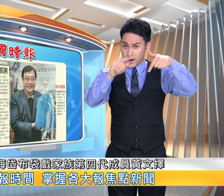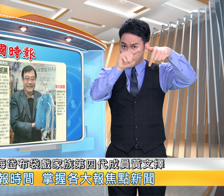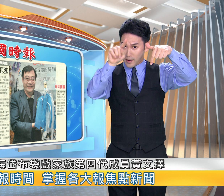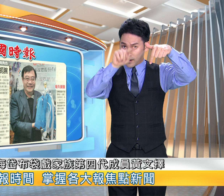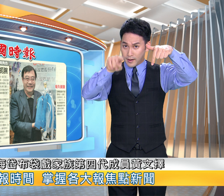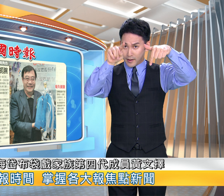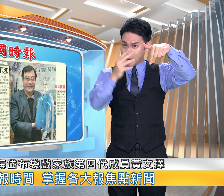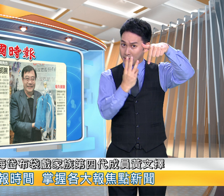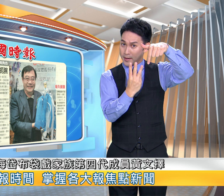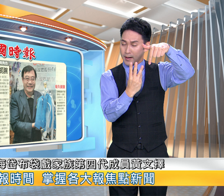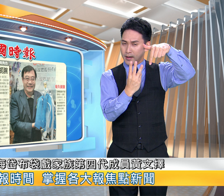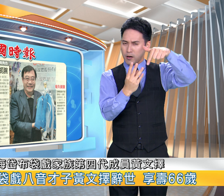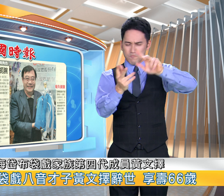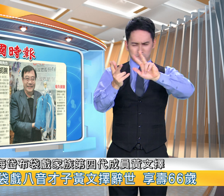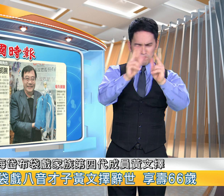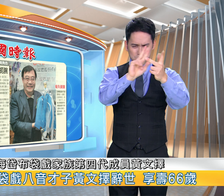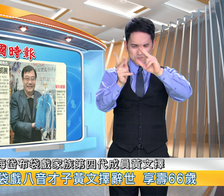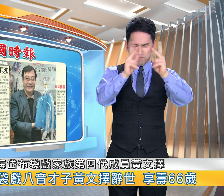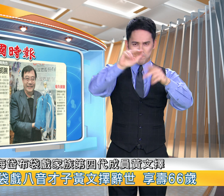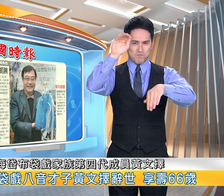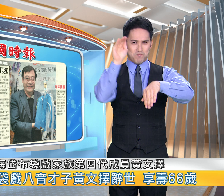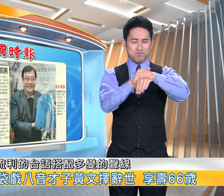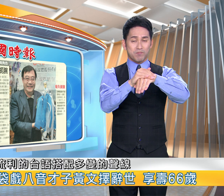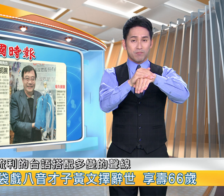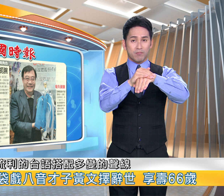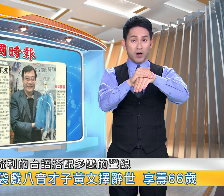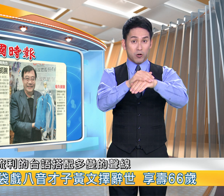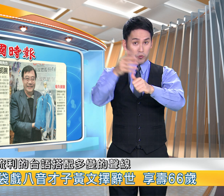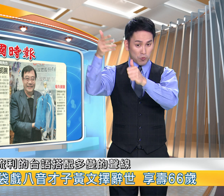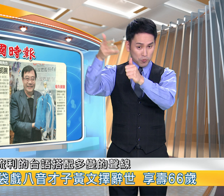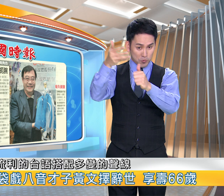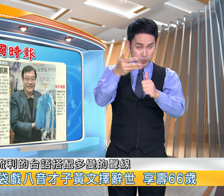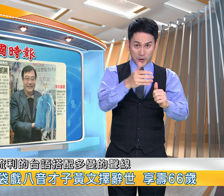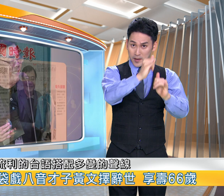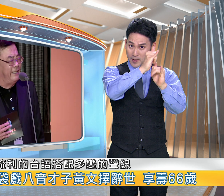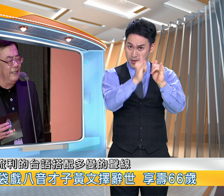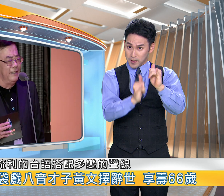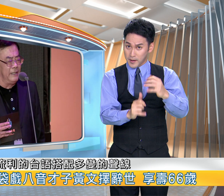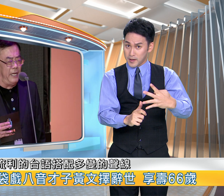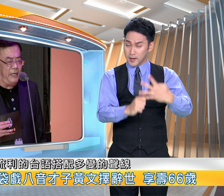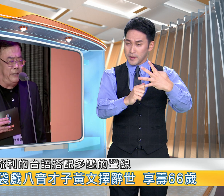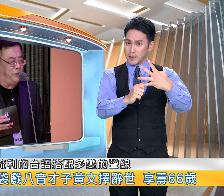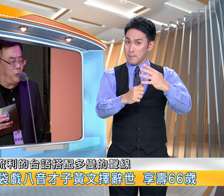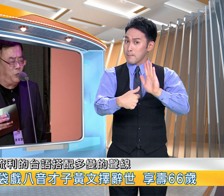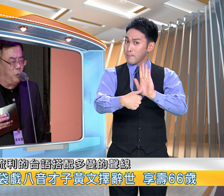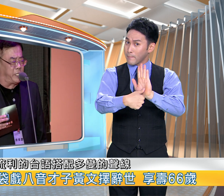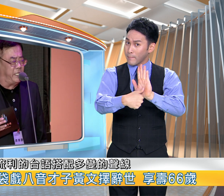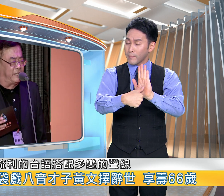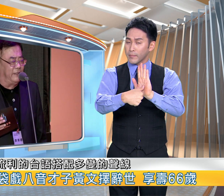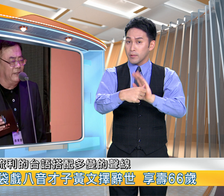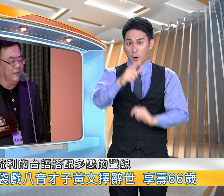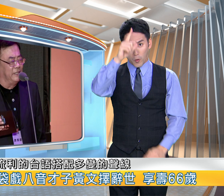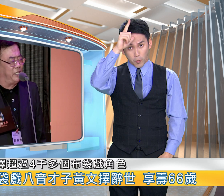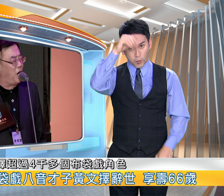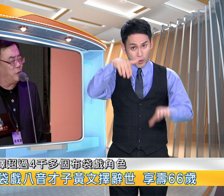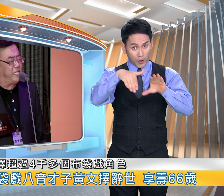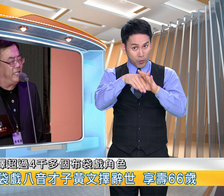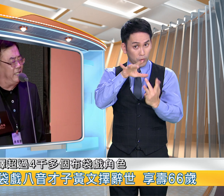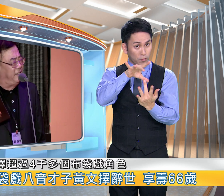泽，以流利的台语搭配多变的声线，诠释超过了4000多个